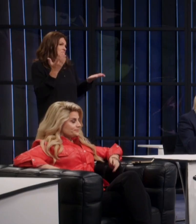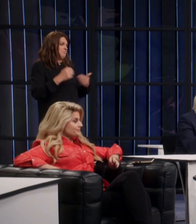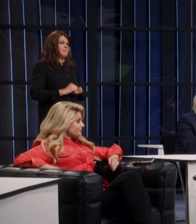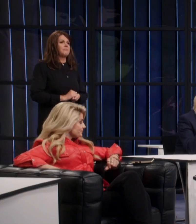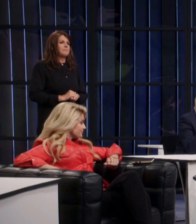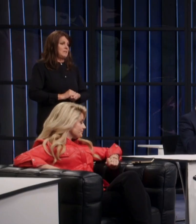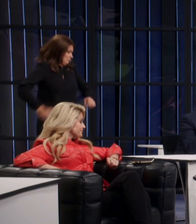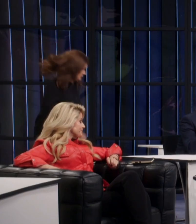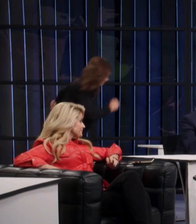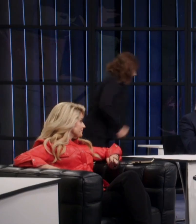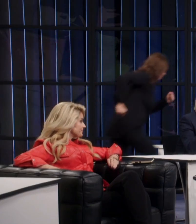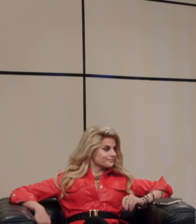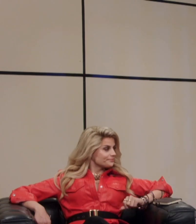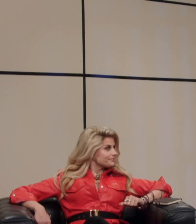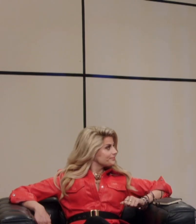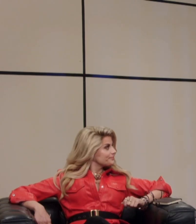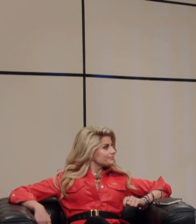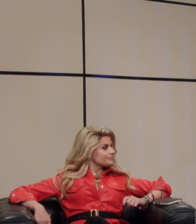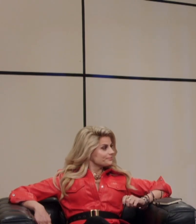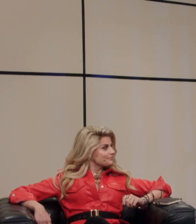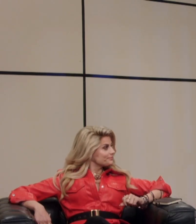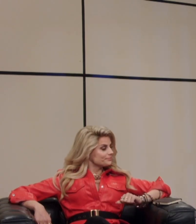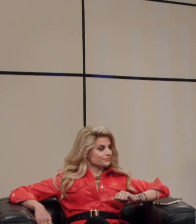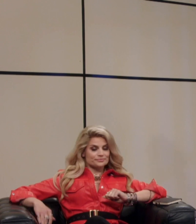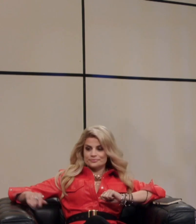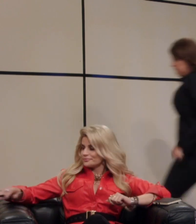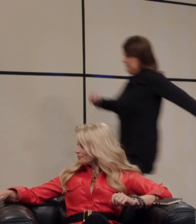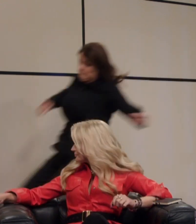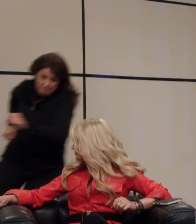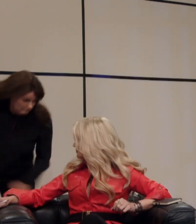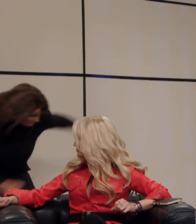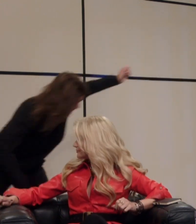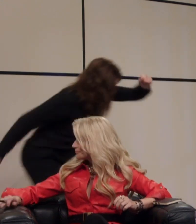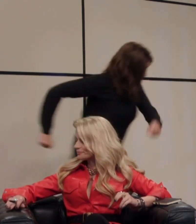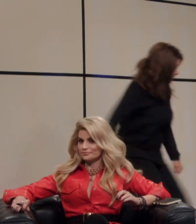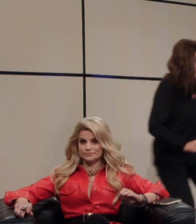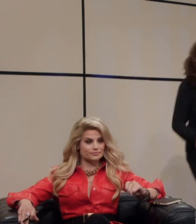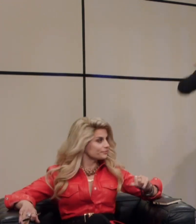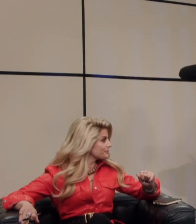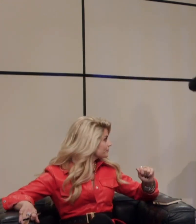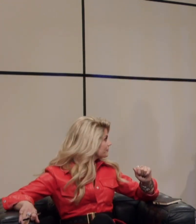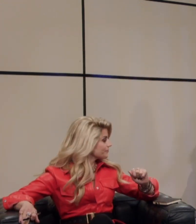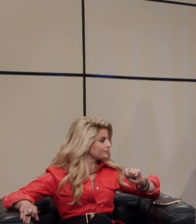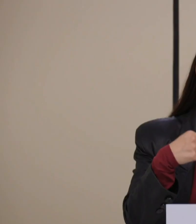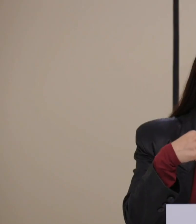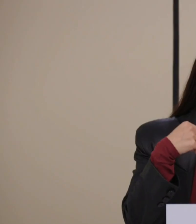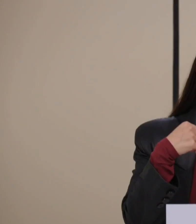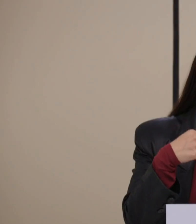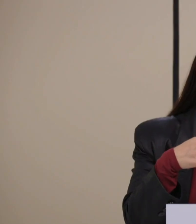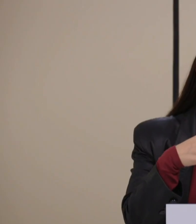de snelheid erin. We gaan ook snel door met nummer 3. Dat is Max Verstappen.